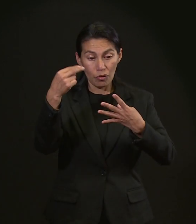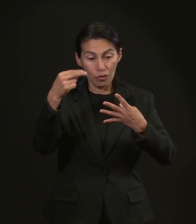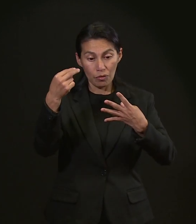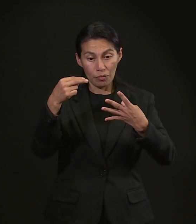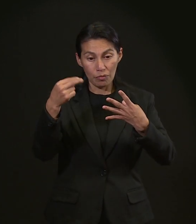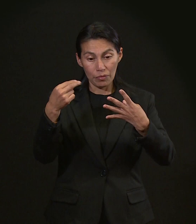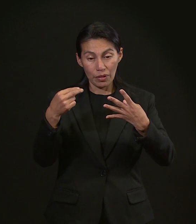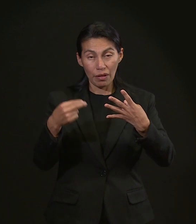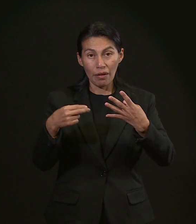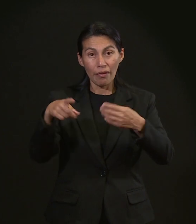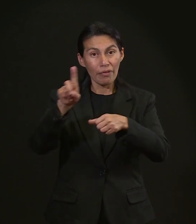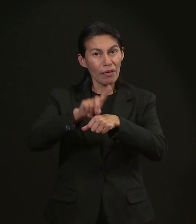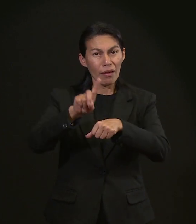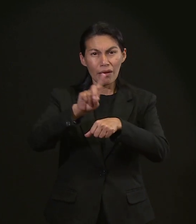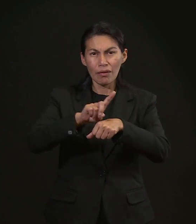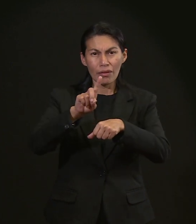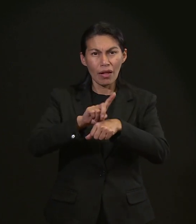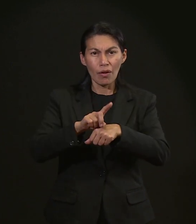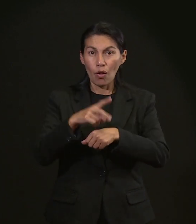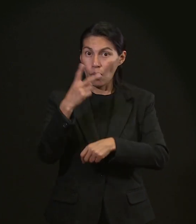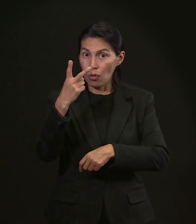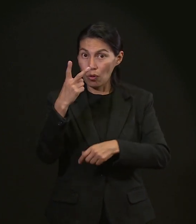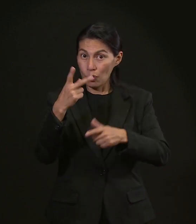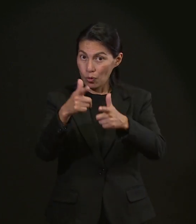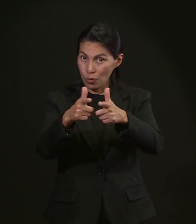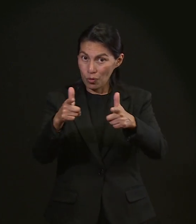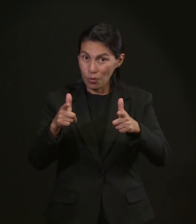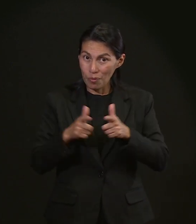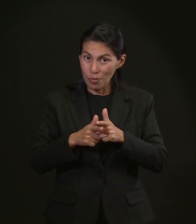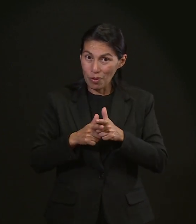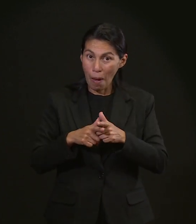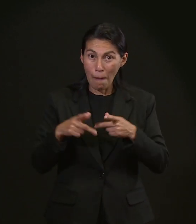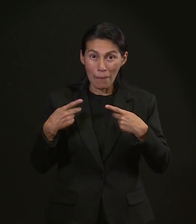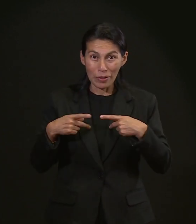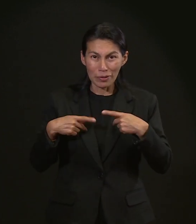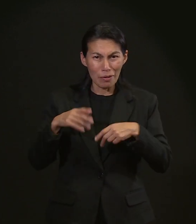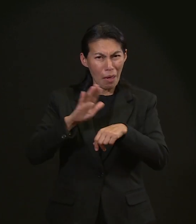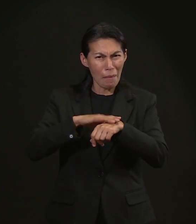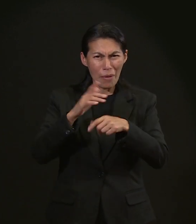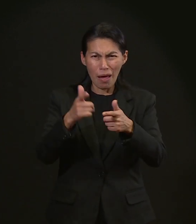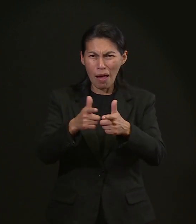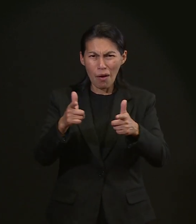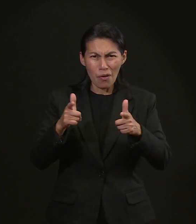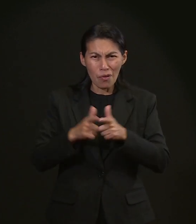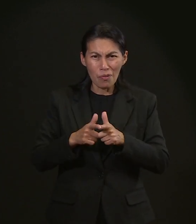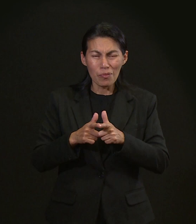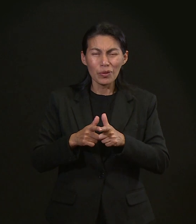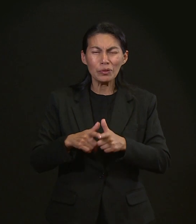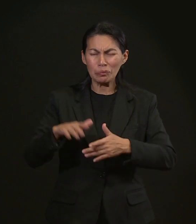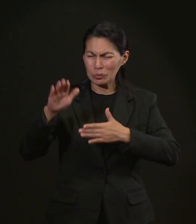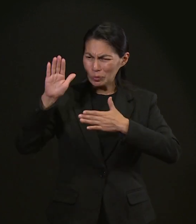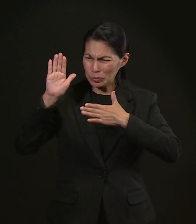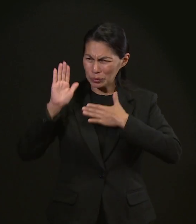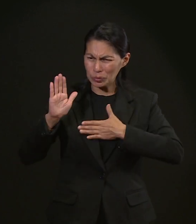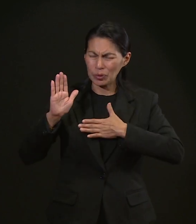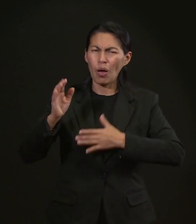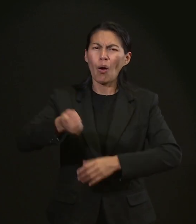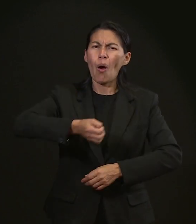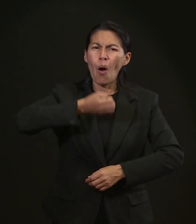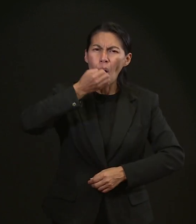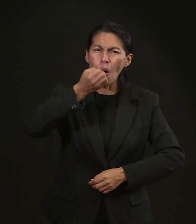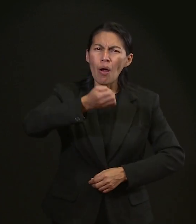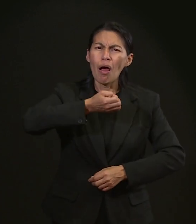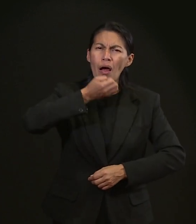por nombre todos los días hay un grupo hay dos grupos se han unido más grupos comprometidos